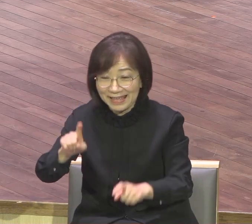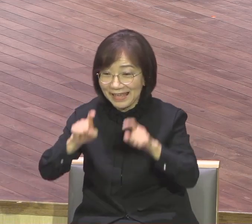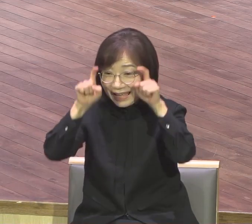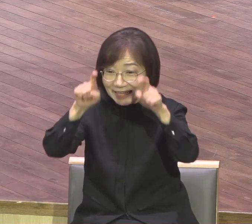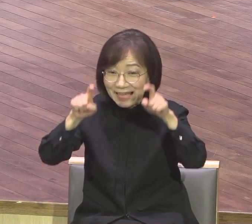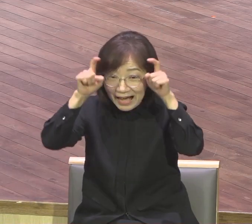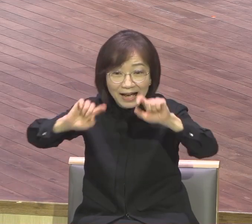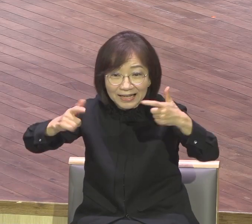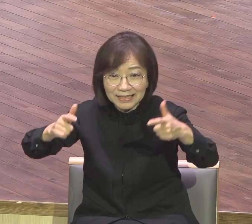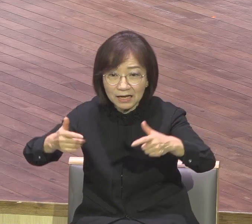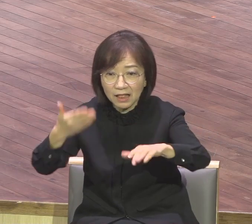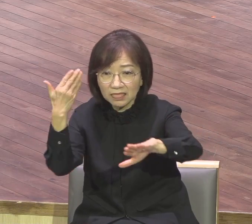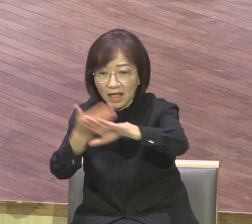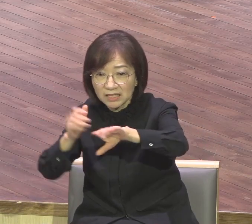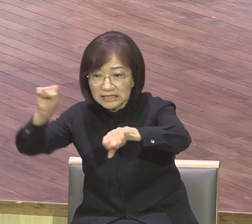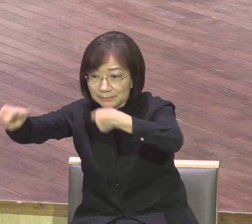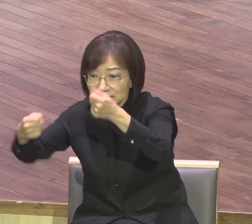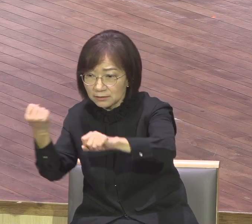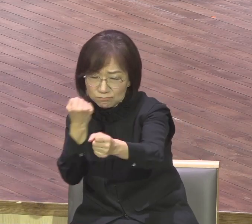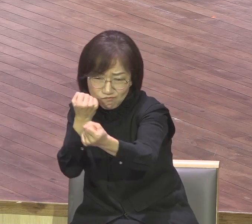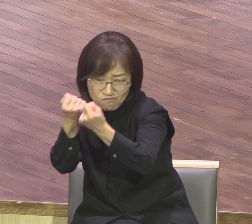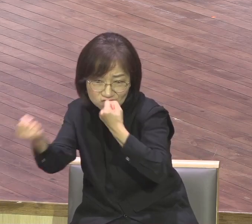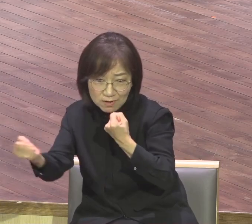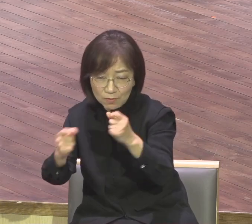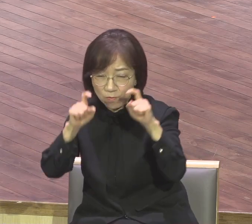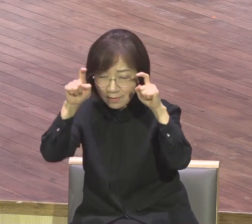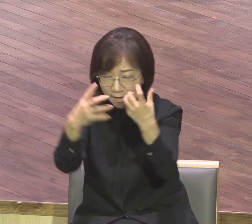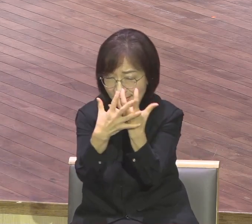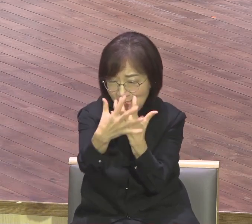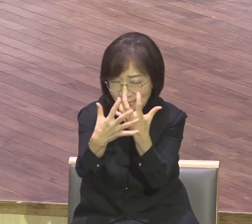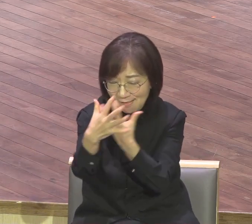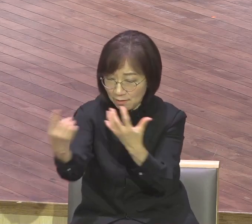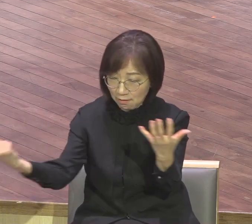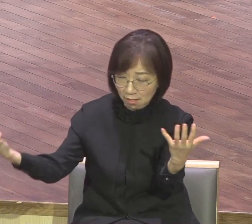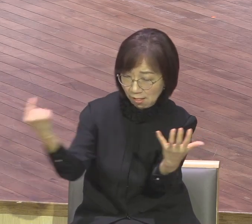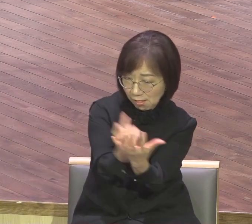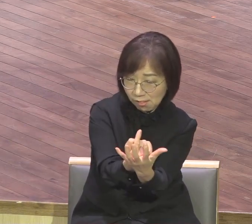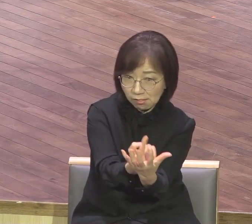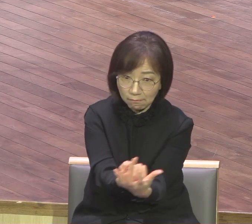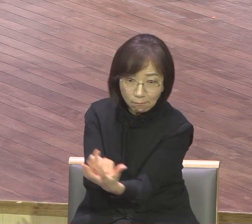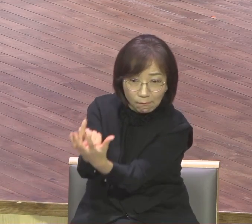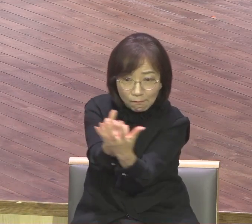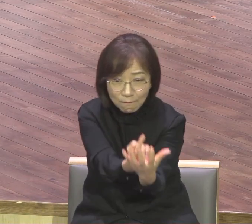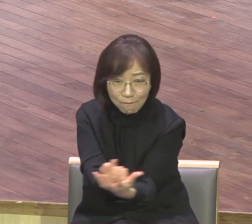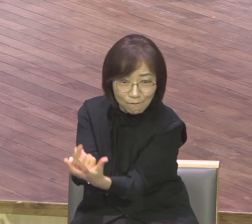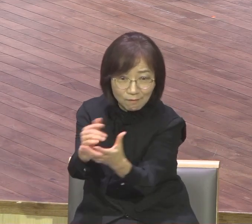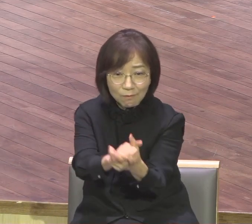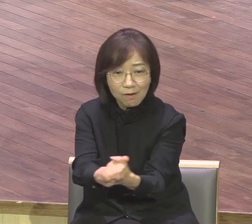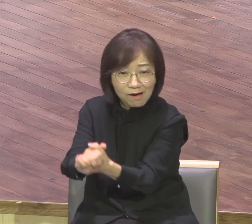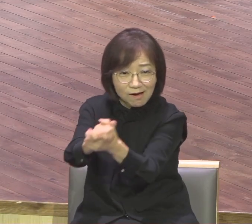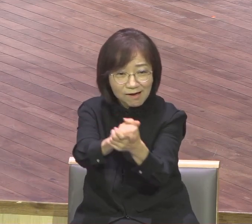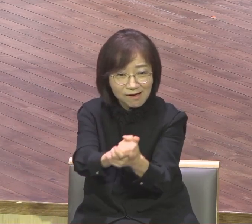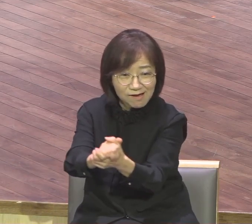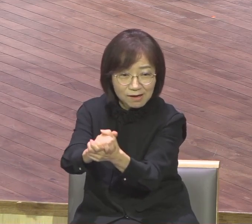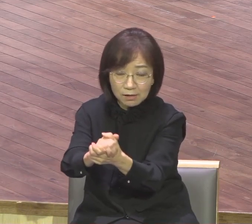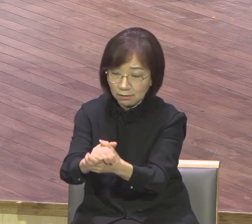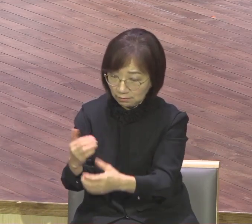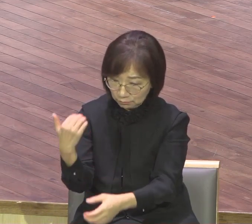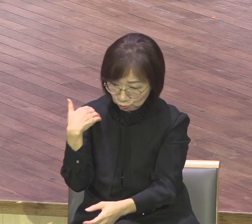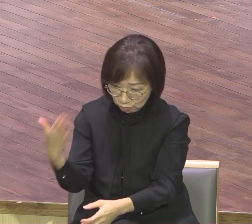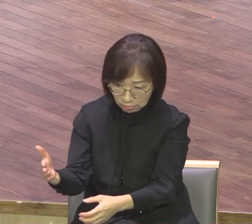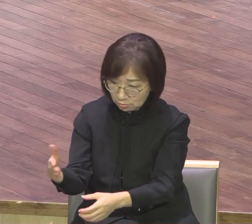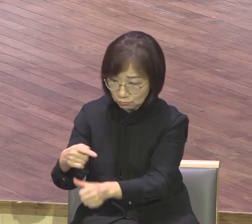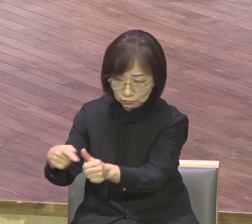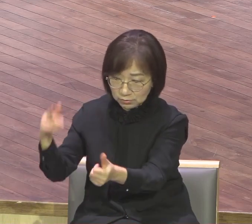¿Cómo puede venir si él fue criado en otra forma? ¿Cómo puede estar junto con esas ovejas? 무슨 말입니까? ¿Qué quiere decir esta palabra? 영적으로